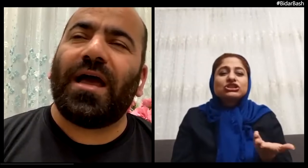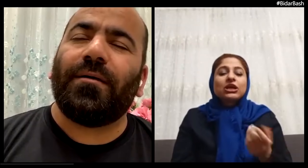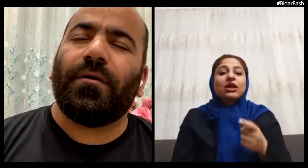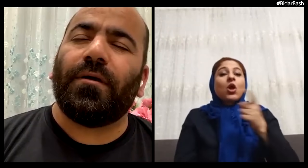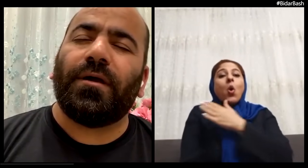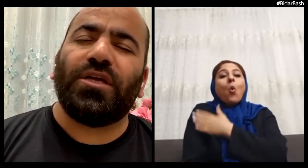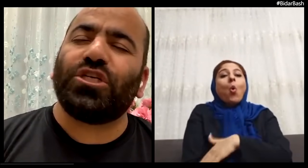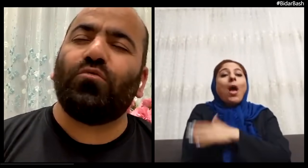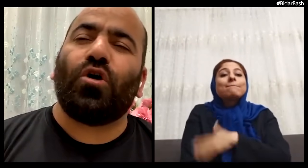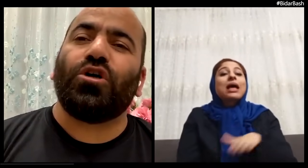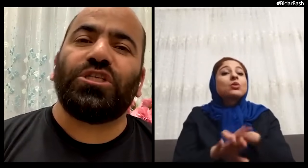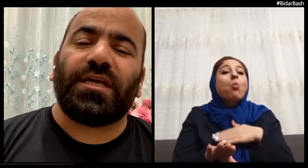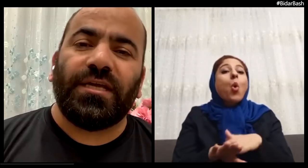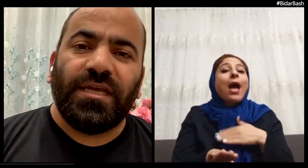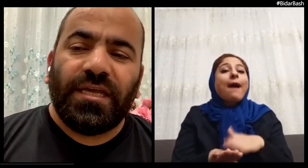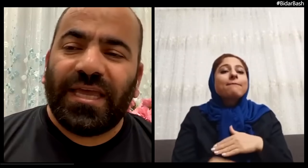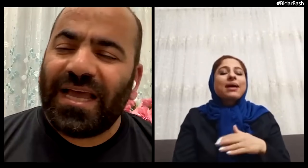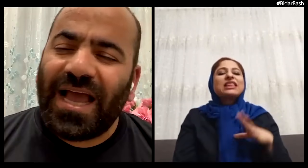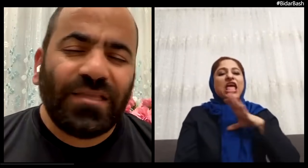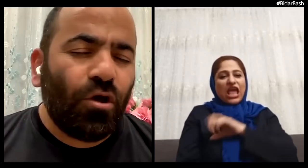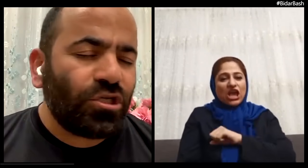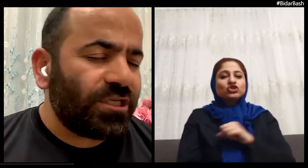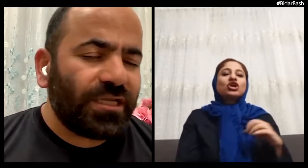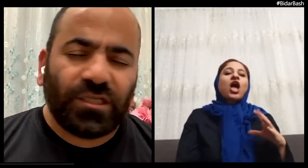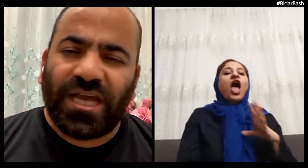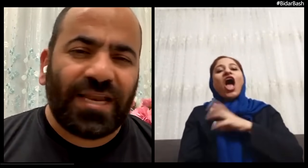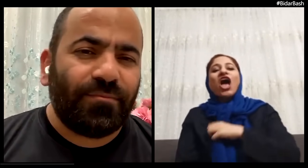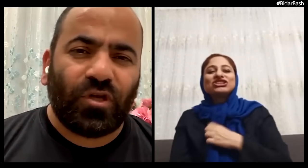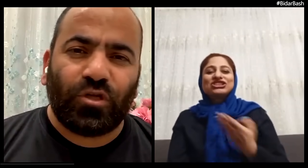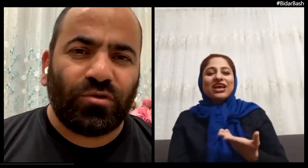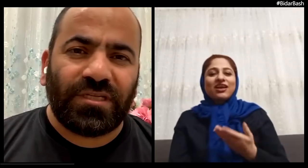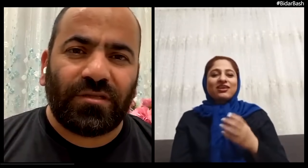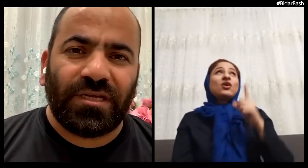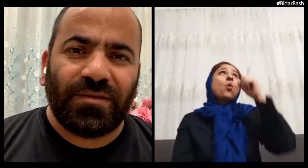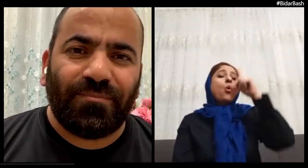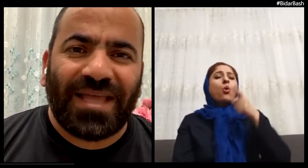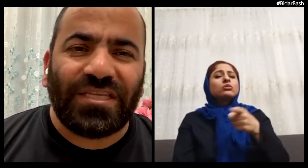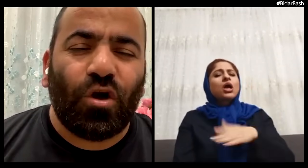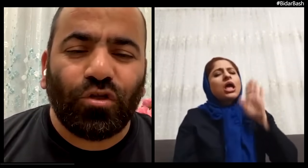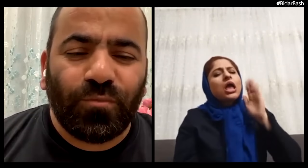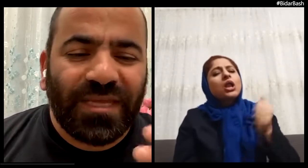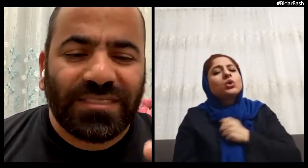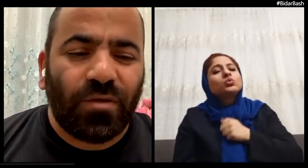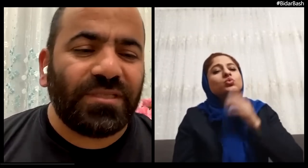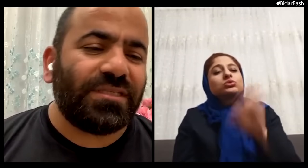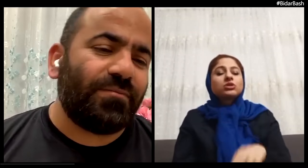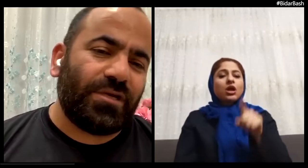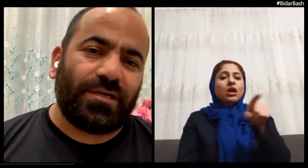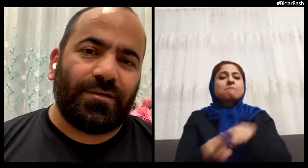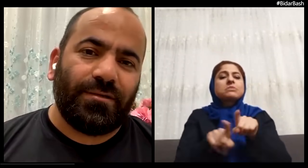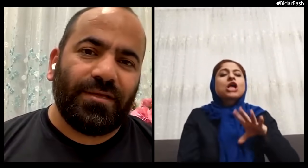محبوبه، عشق اون عاشقه. انقدر عاشقت کرم داره، دوست داره، بدیهاتو به